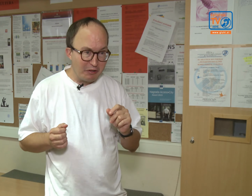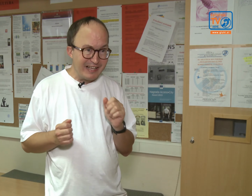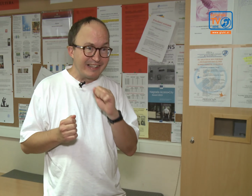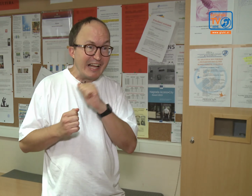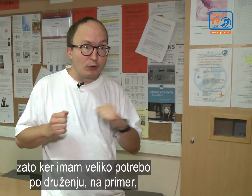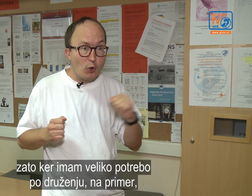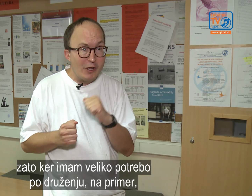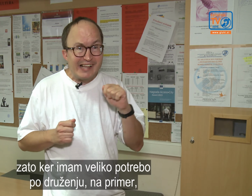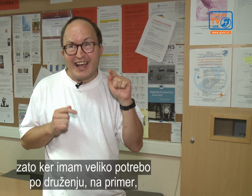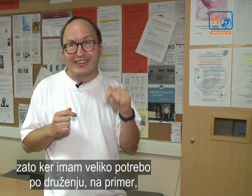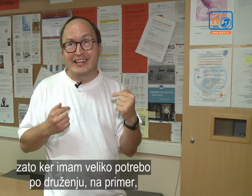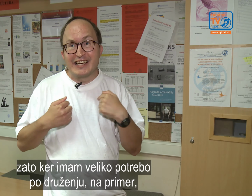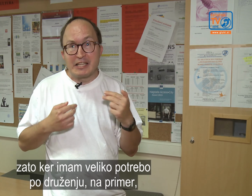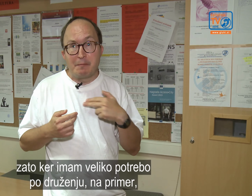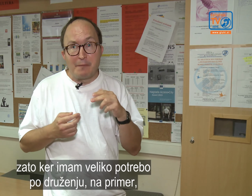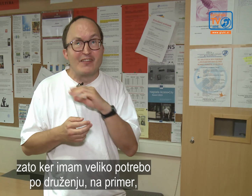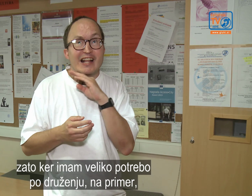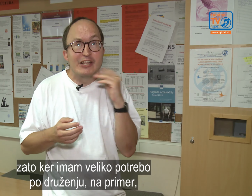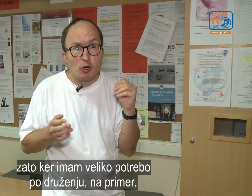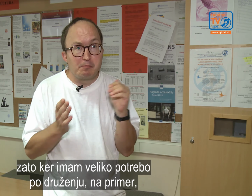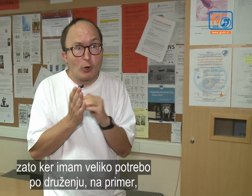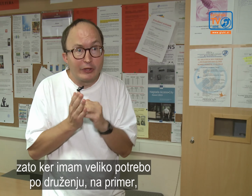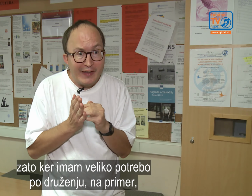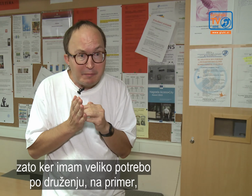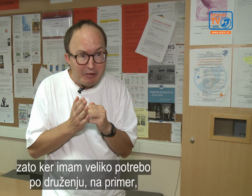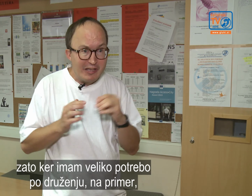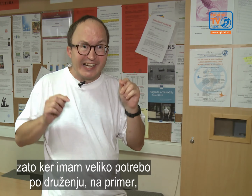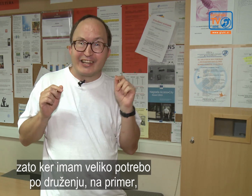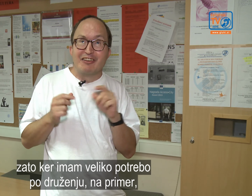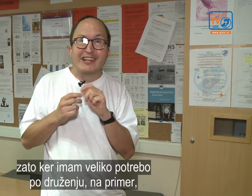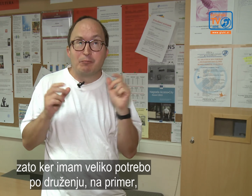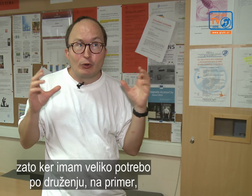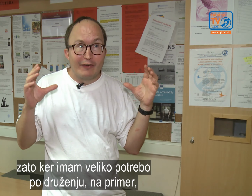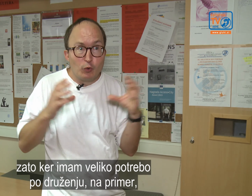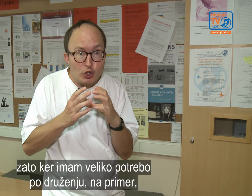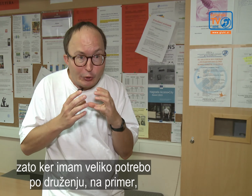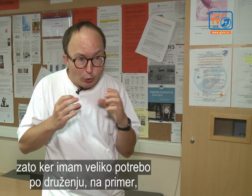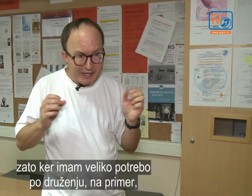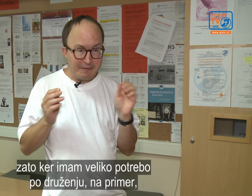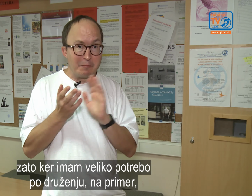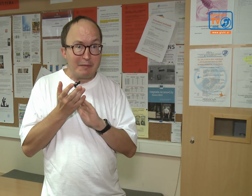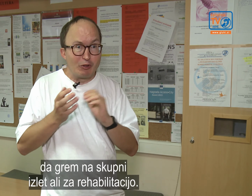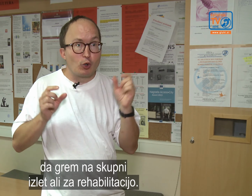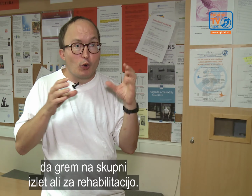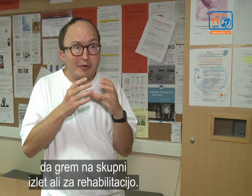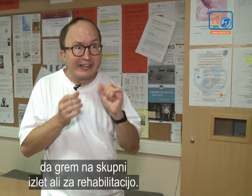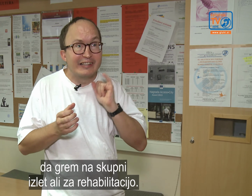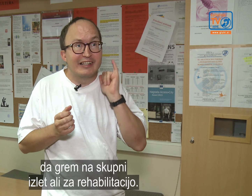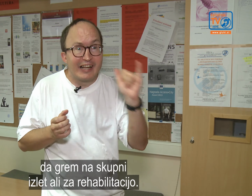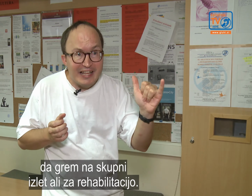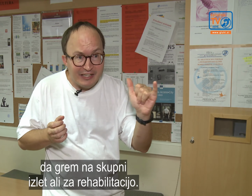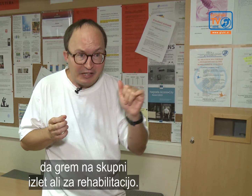premalo. Zato, ker jaz imam veliko potrebe po druženju, naprimer